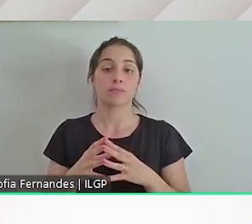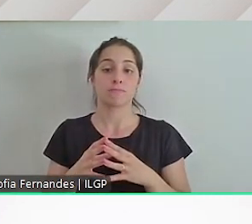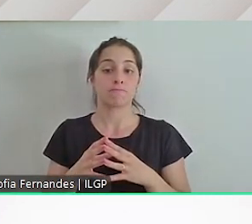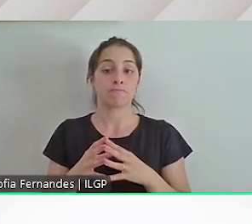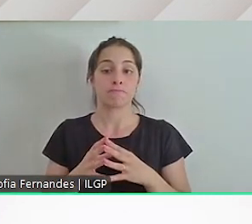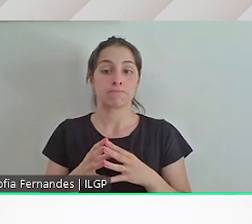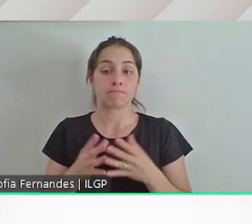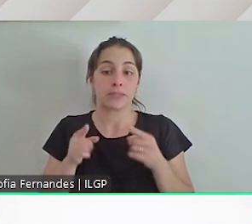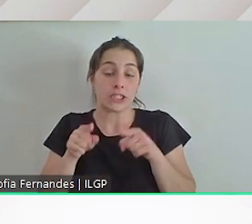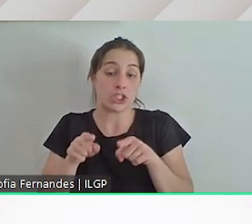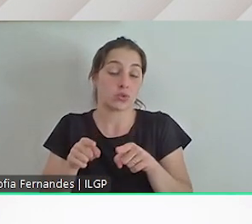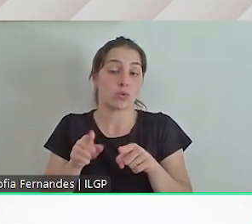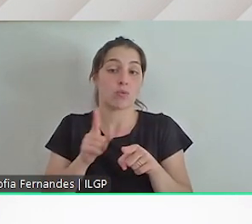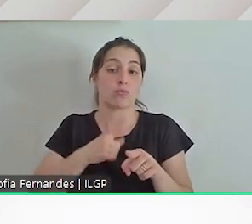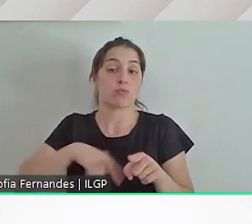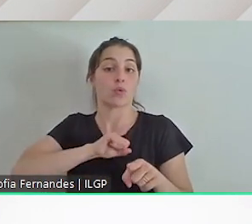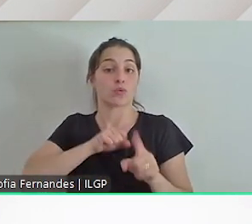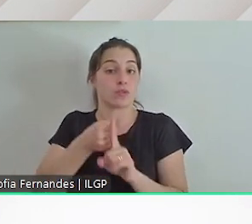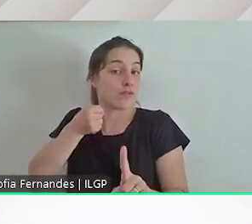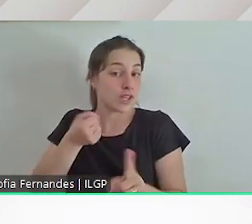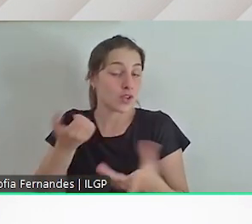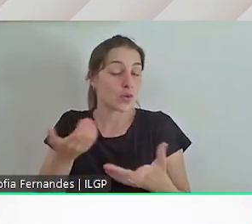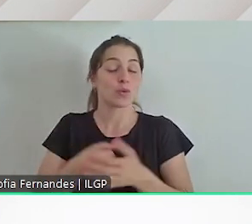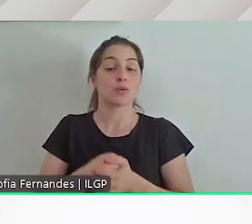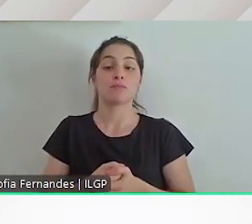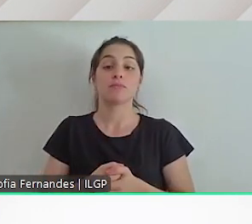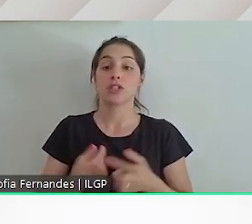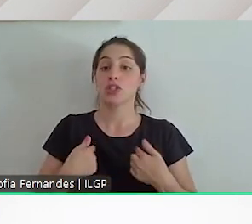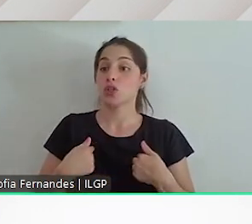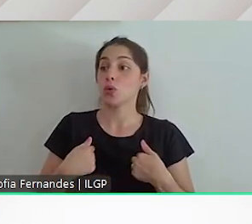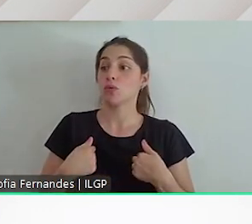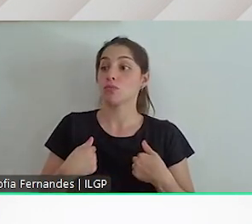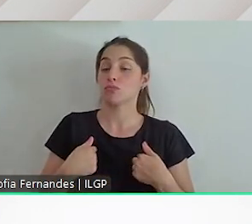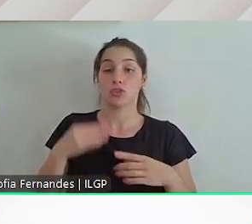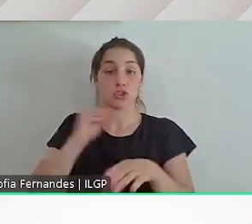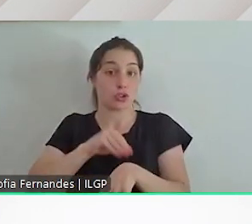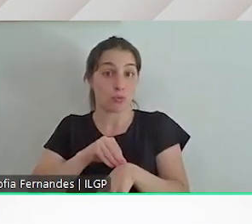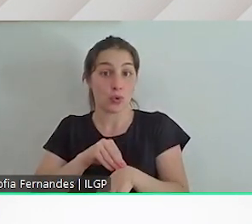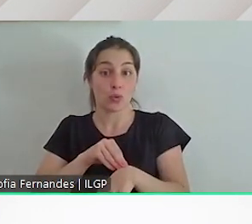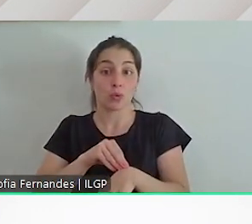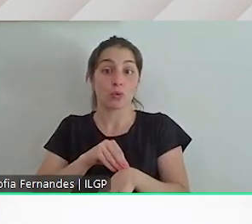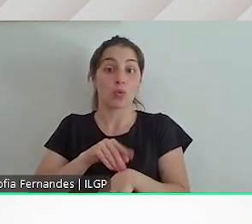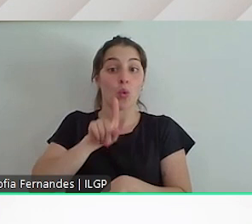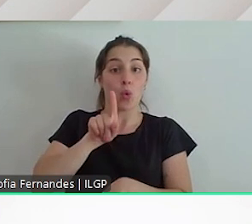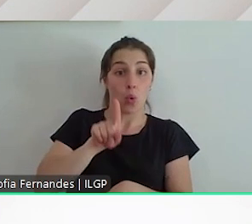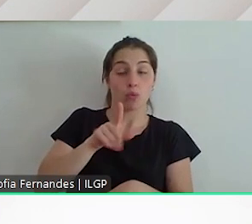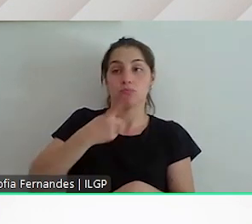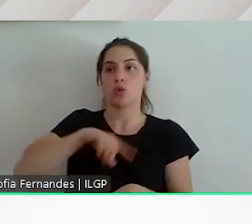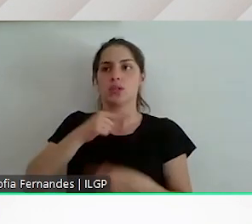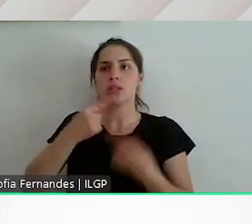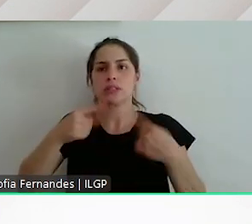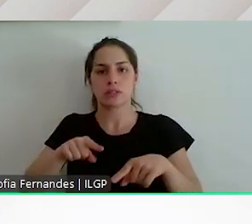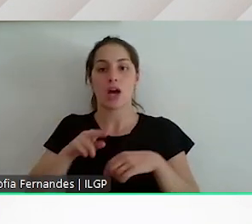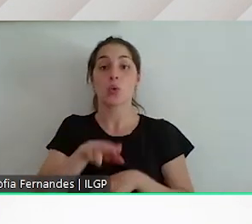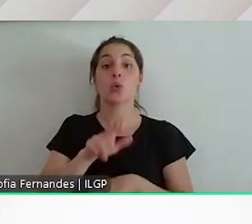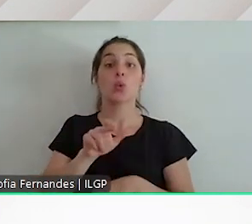este é o nosso desafio. Um dos testemunhos, o segundo que nós tivemos, do Nuno Cunha